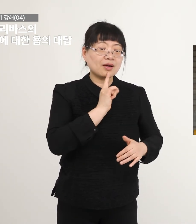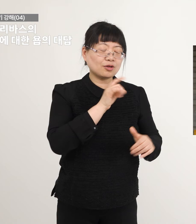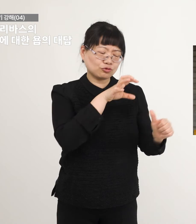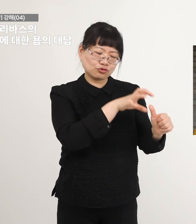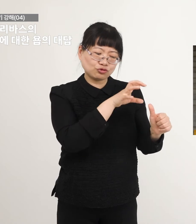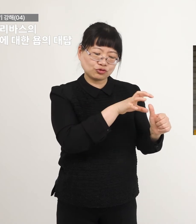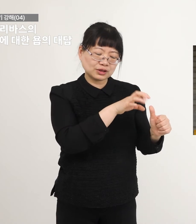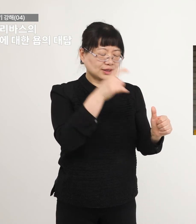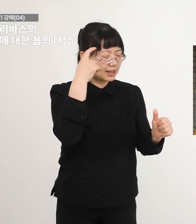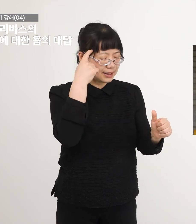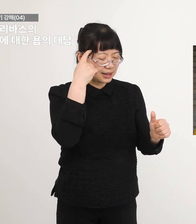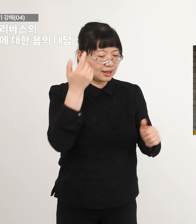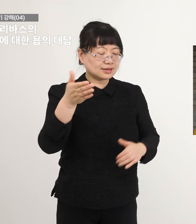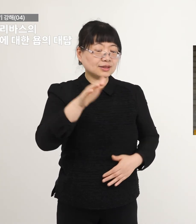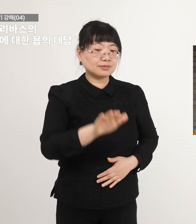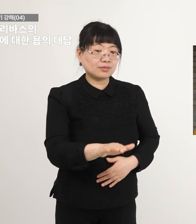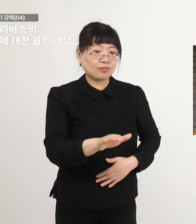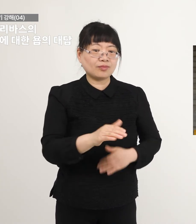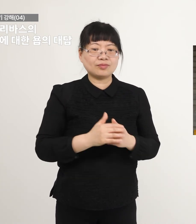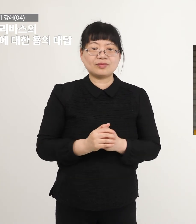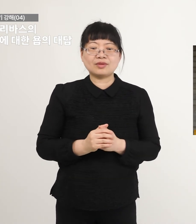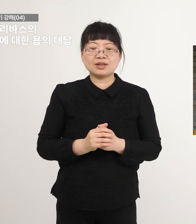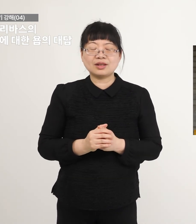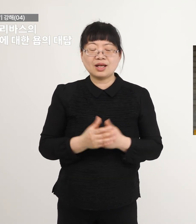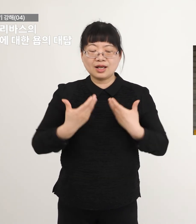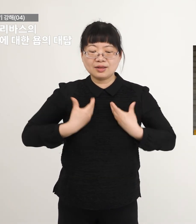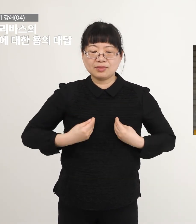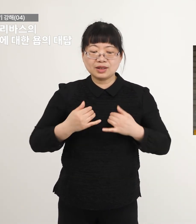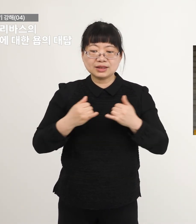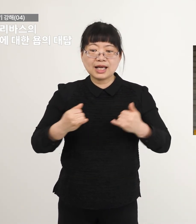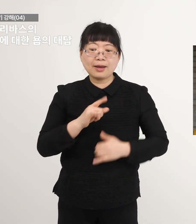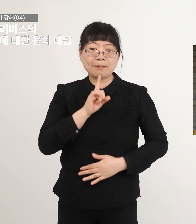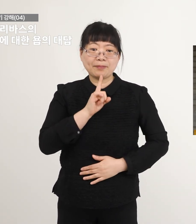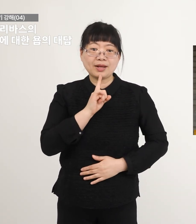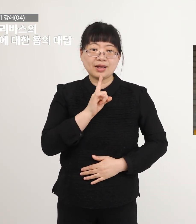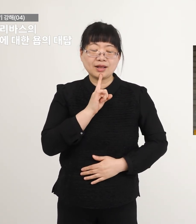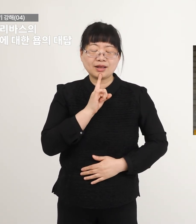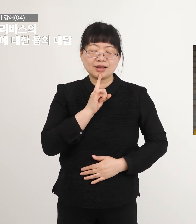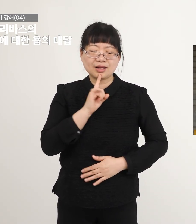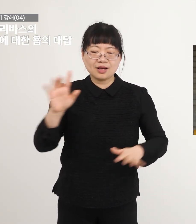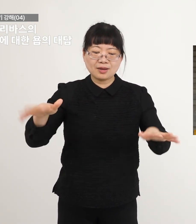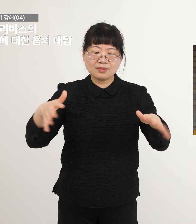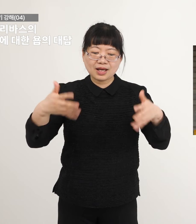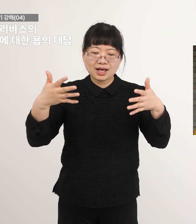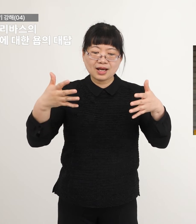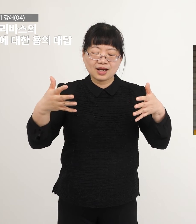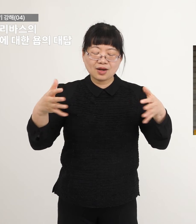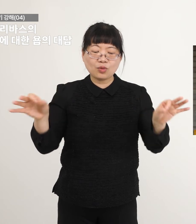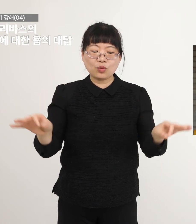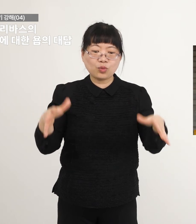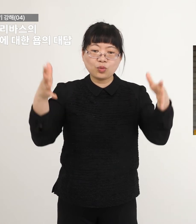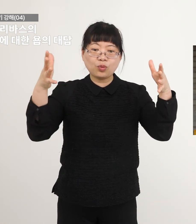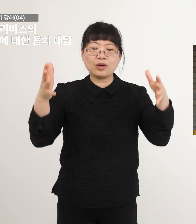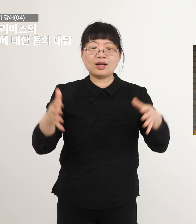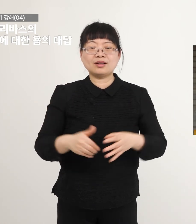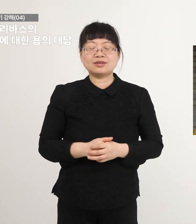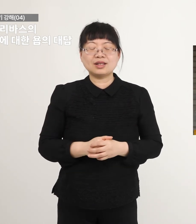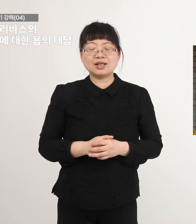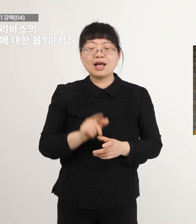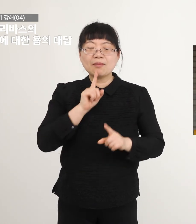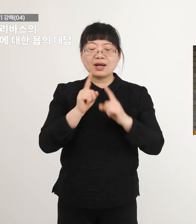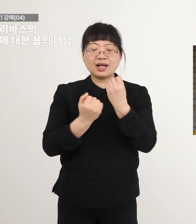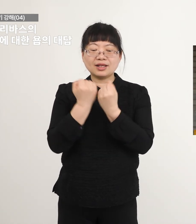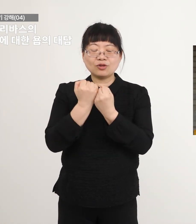꾸짖을 생각을 하나 실망한 자의 말은 바람에 날아가느니라. 이 말이 참 해석이 좀